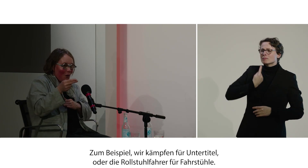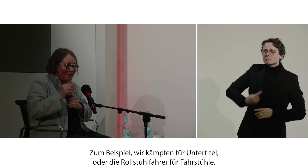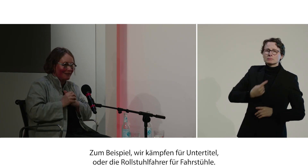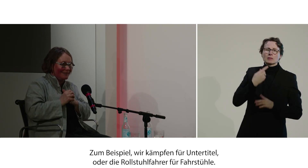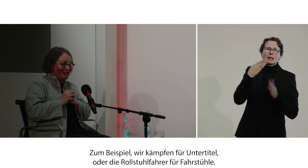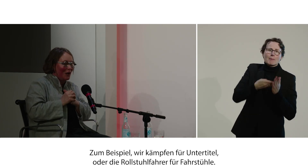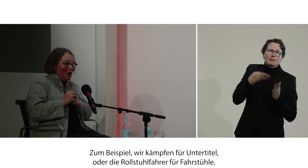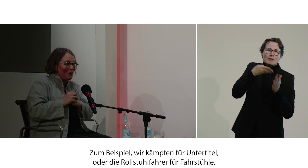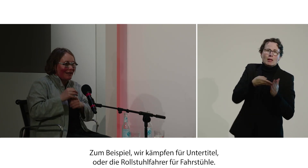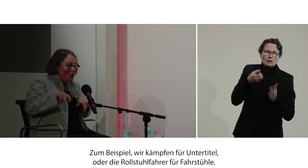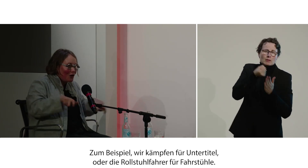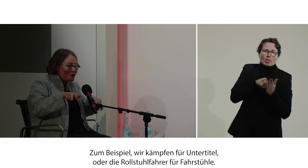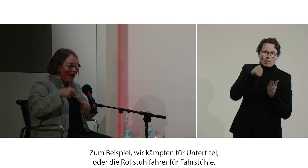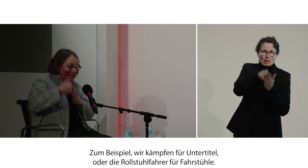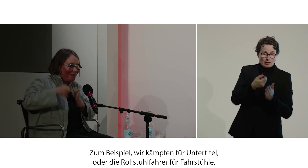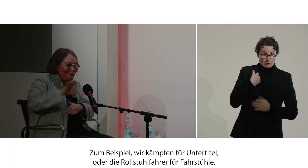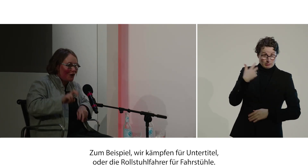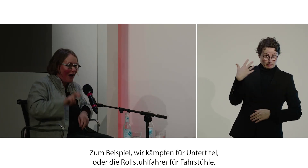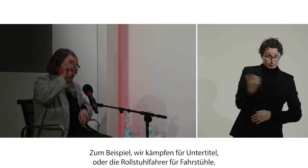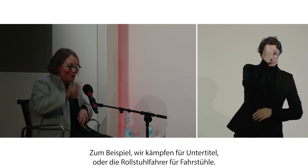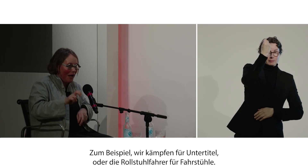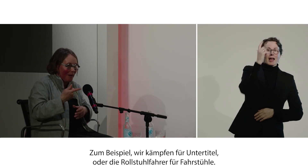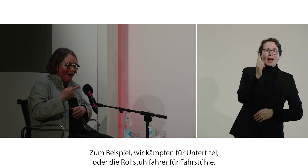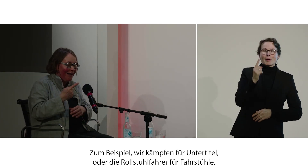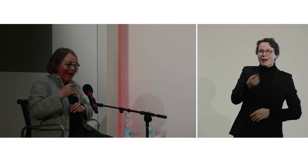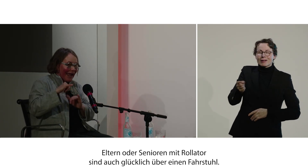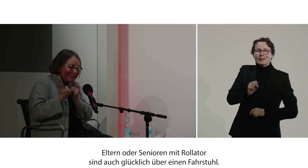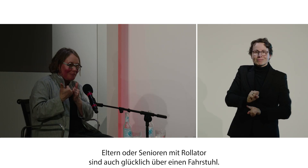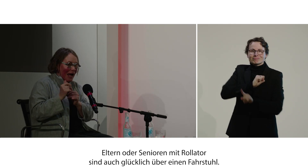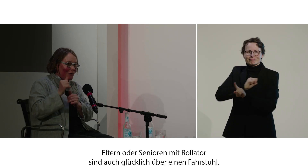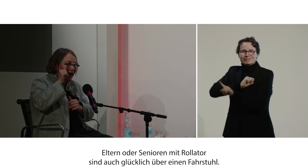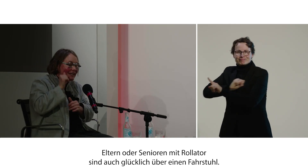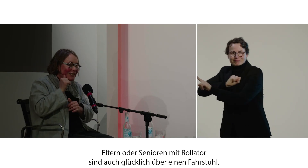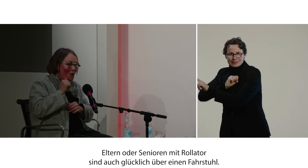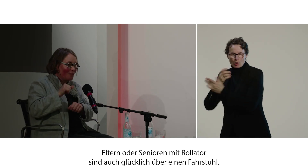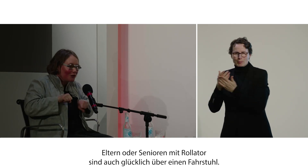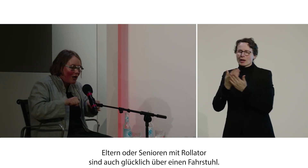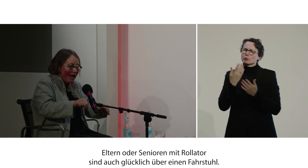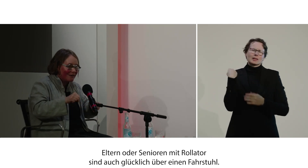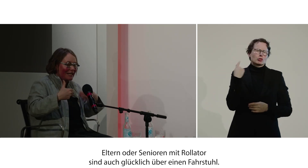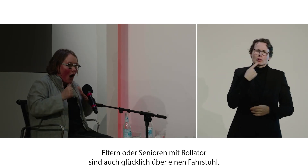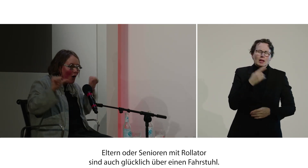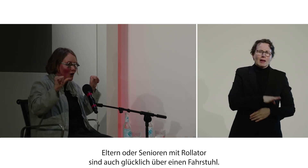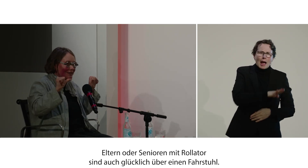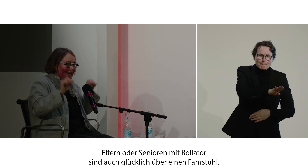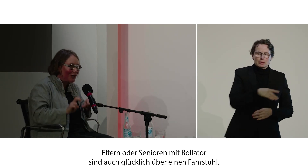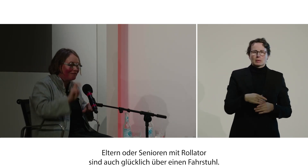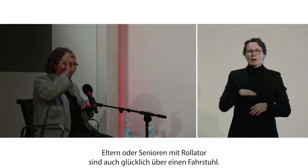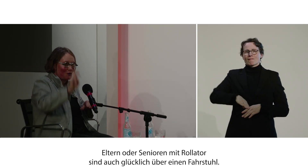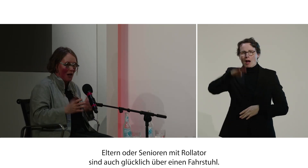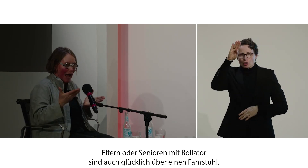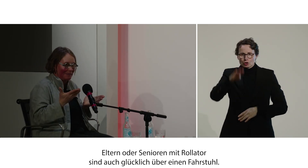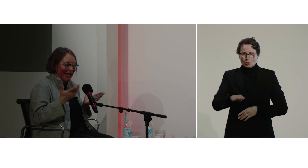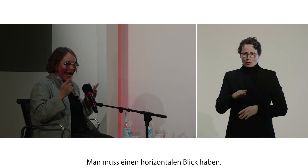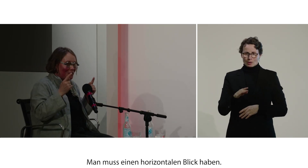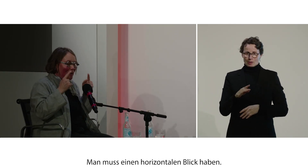wir kämpfen für Untertitel oder die Rollstuhlfahrer kämpfen für Paarstuhl. Aber Elternpaar oder Senioren mit Rollstuhl sind dann auch glücklich, dass wir einen